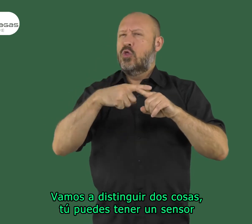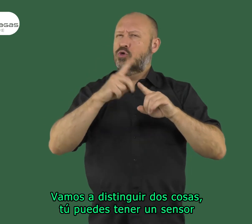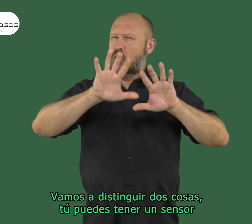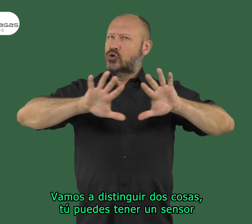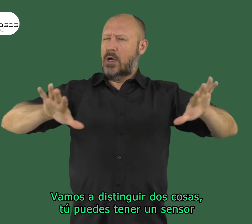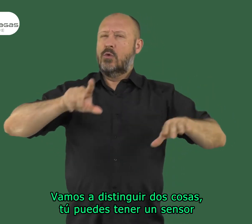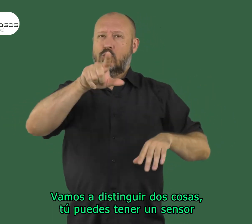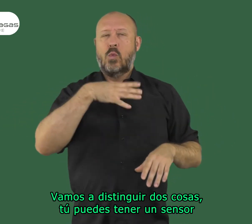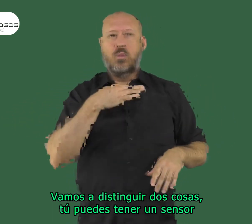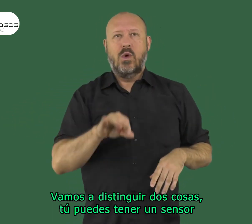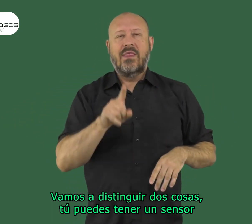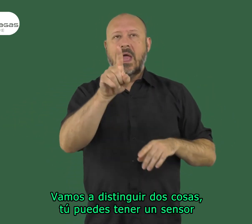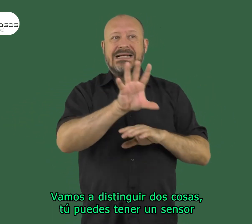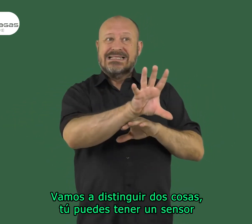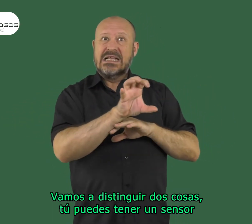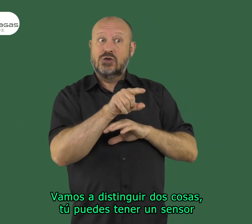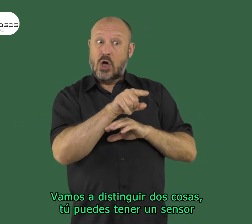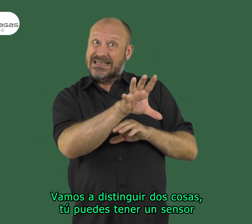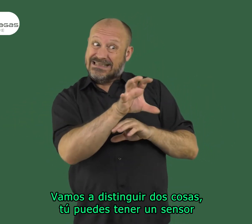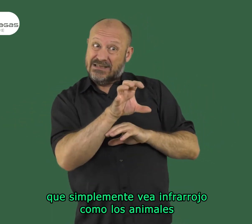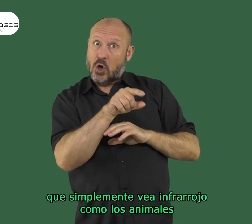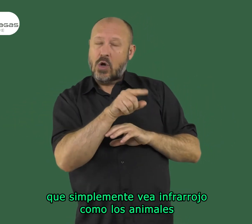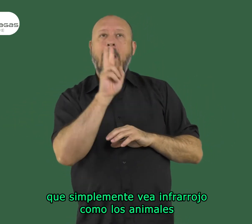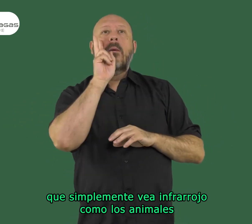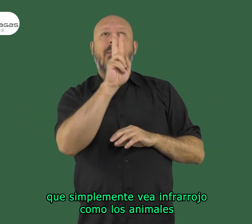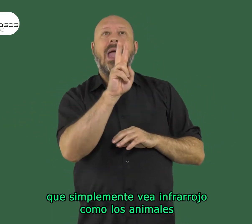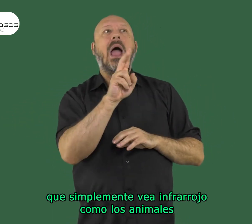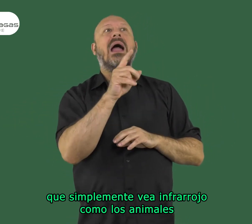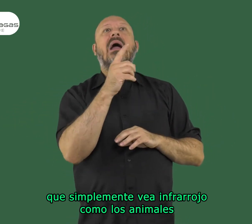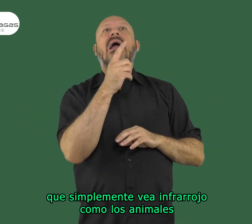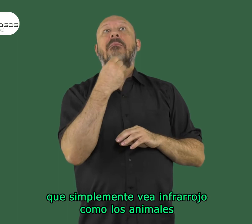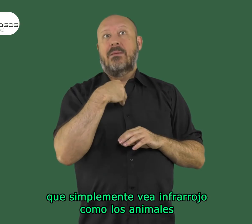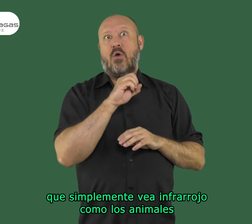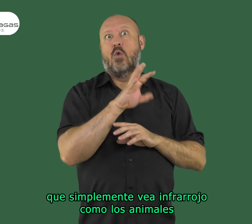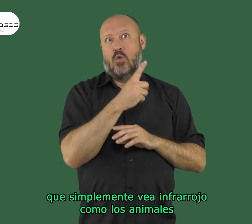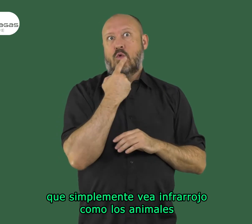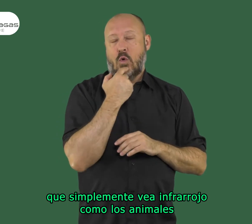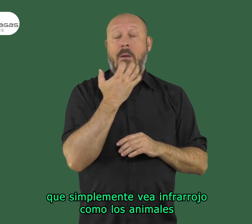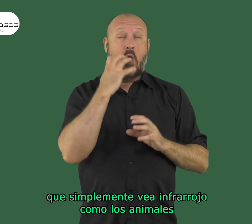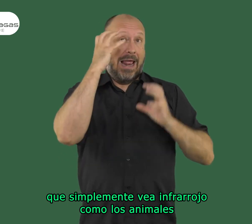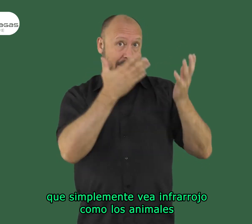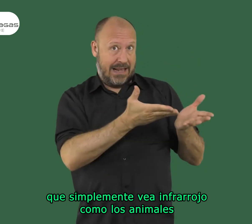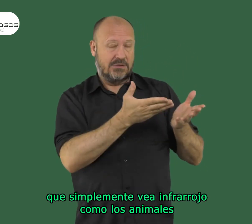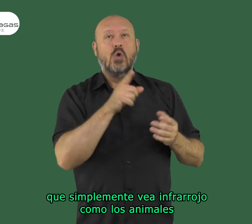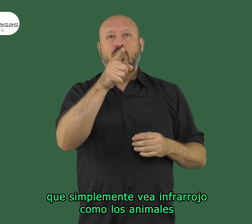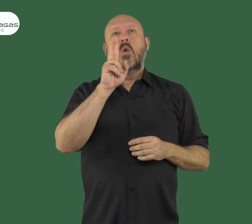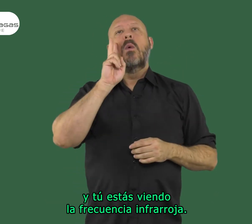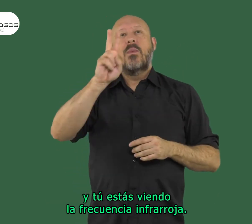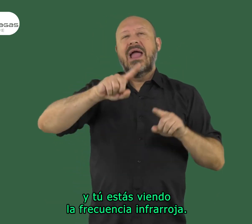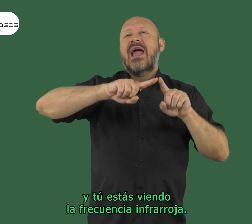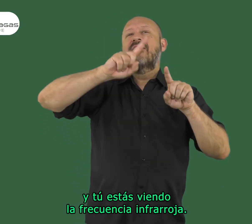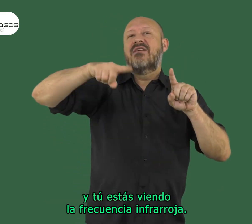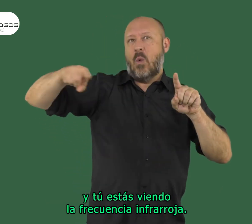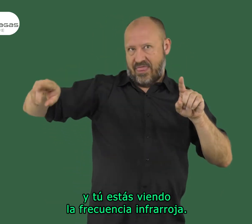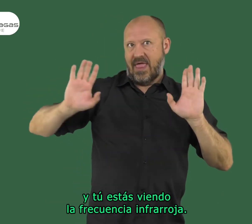Vamos a distinguir dos cosas. Tú puedes tener un sensor que simplemente vea infrarrojo, como en los animales, y